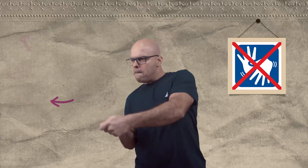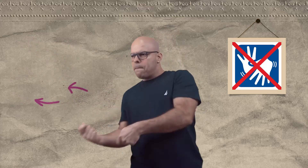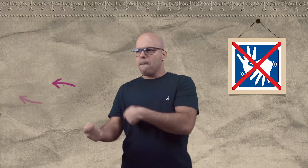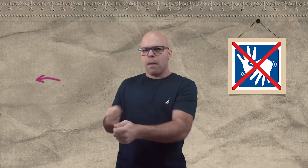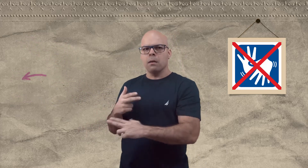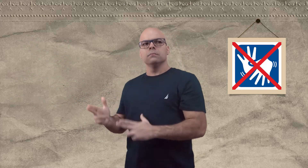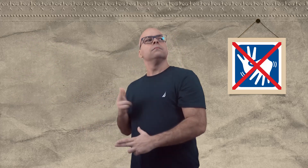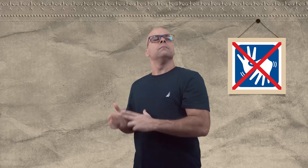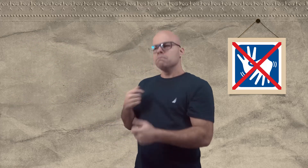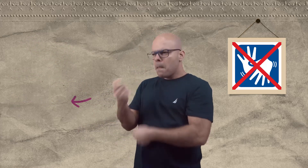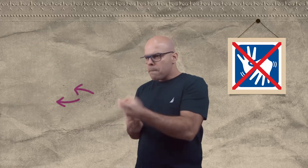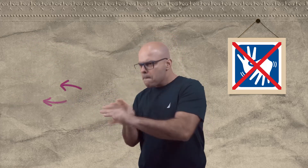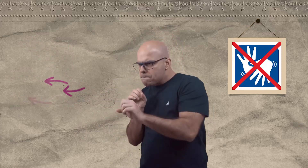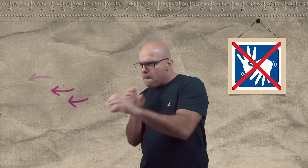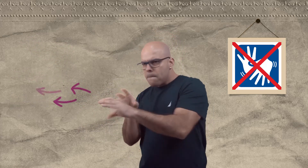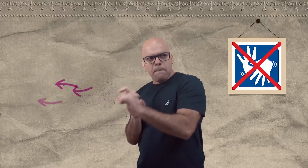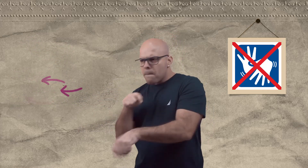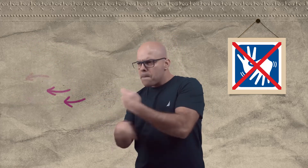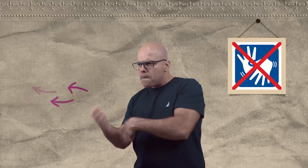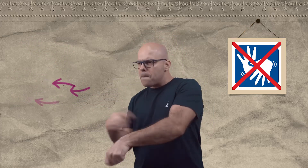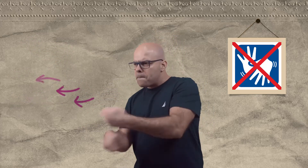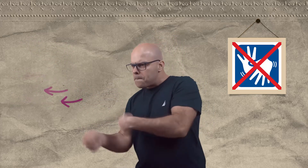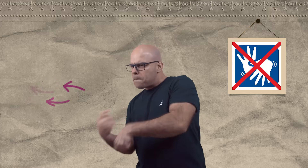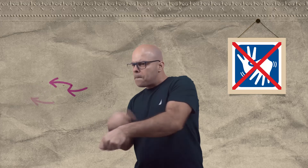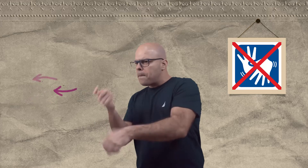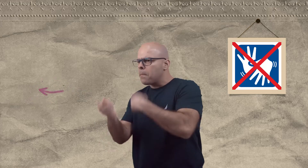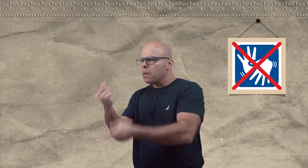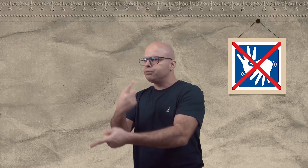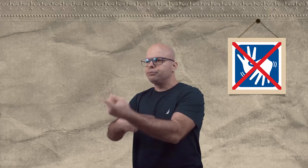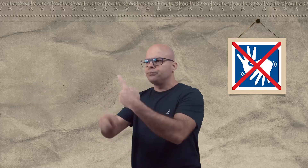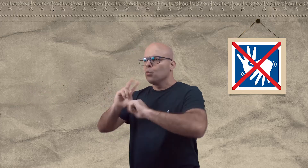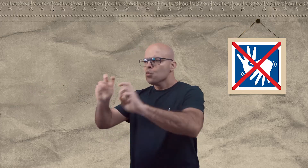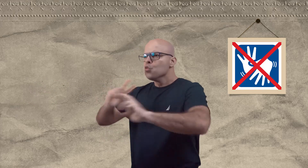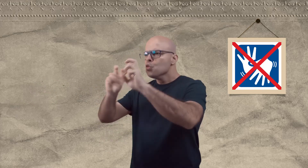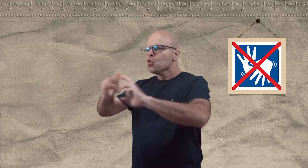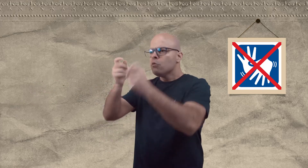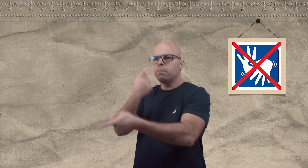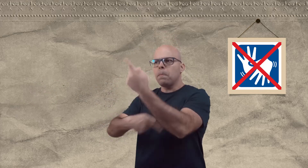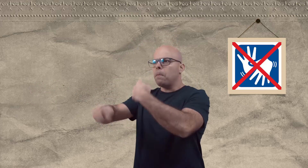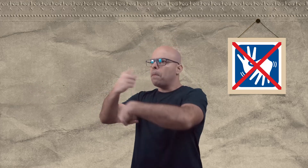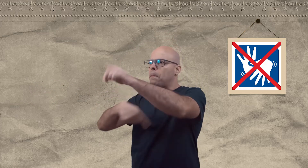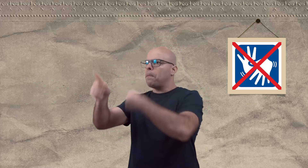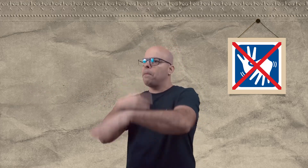e assim, disfarçadamente, Louise ensinou vários sinais. Suas colegas foram aprendendo e